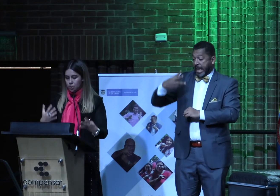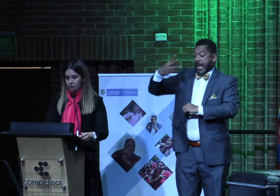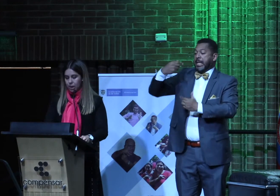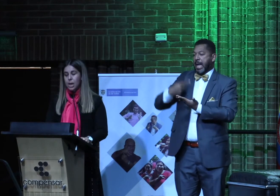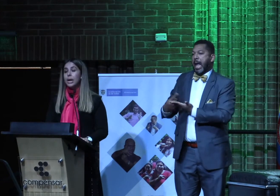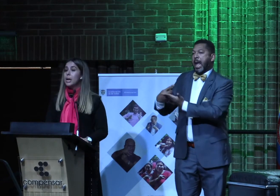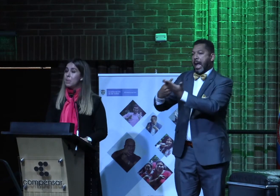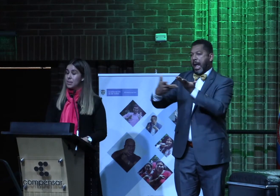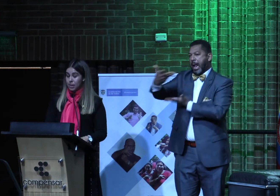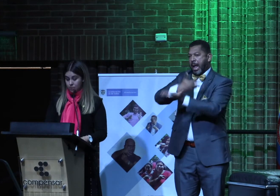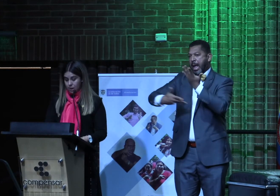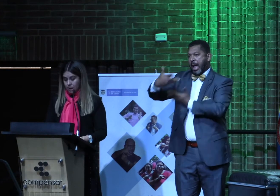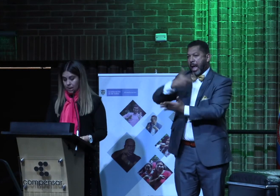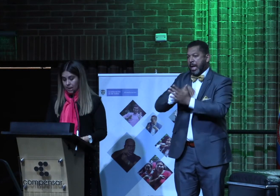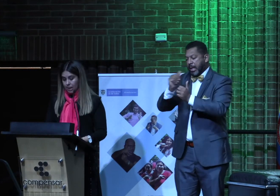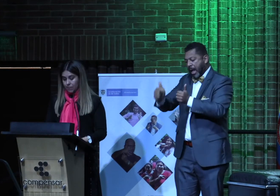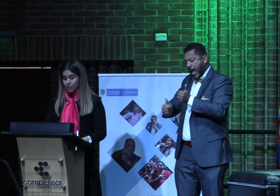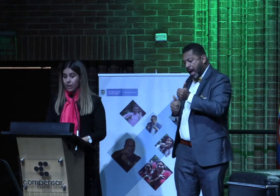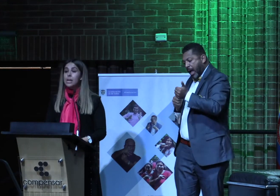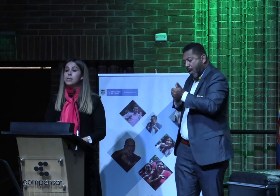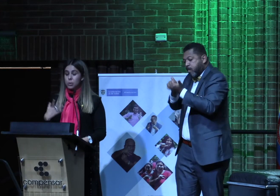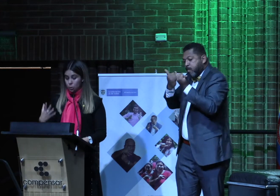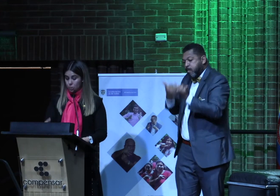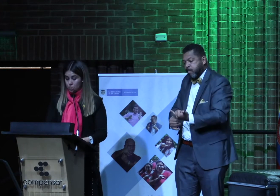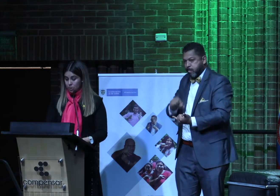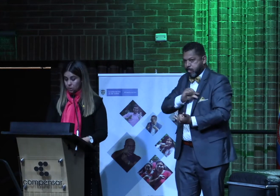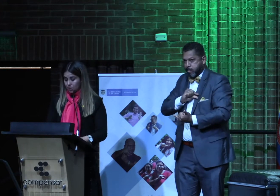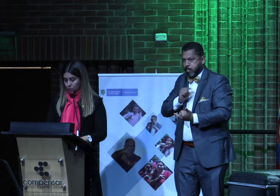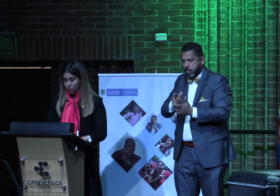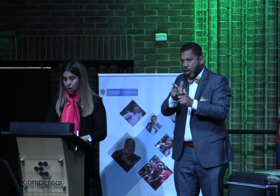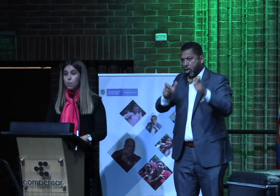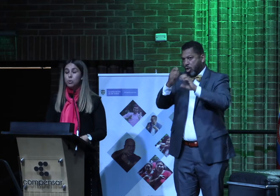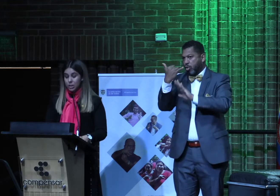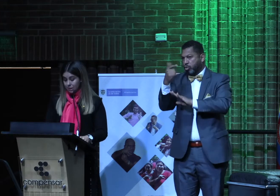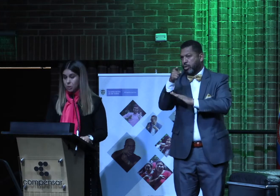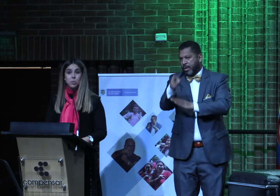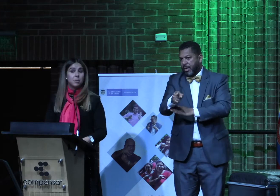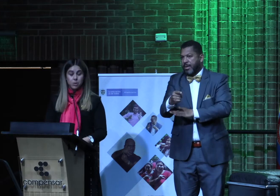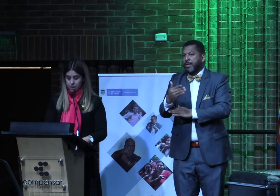toda la asesoría que le ha prestado el instituto, por supuesto también con